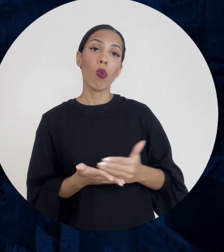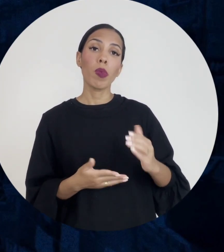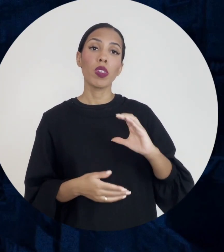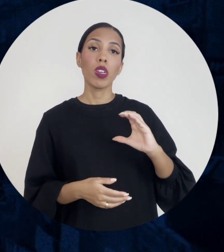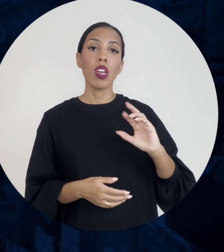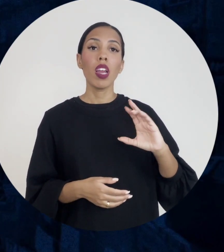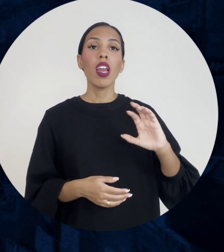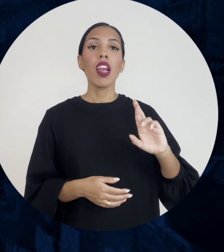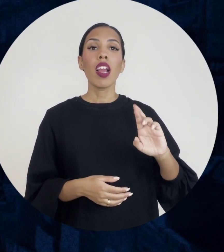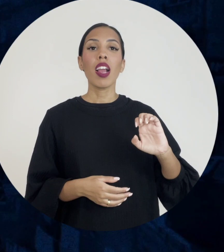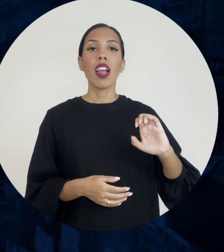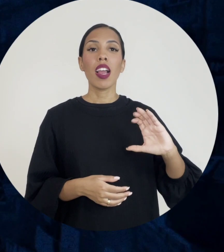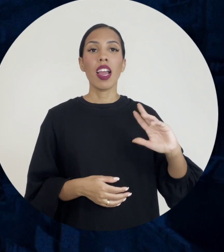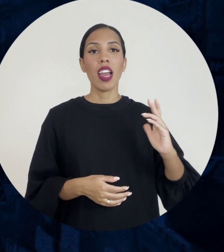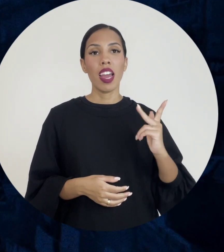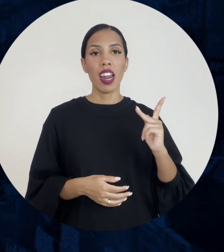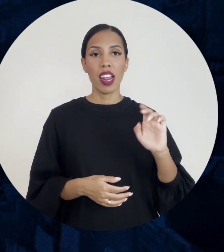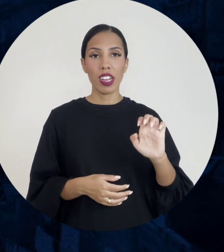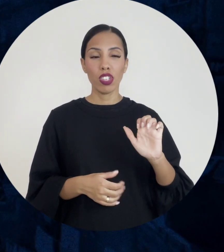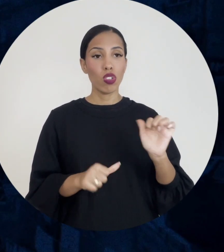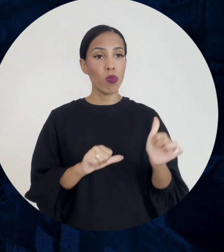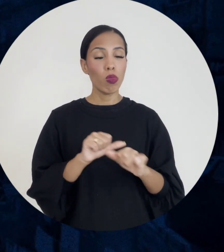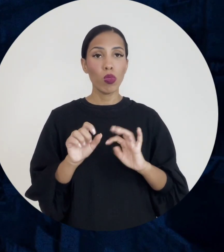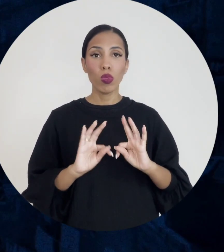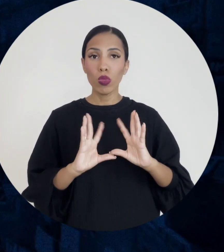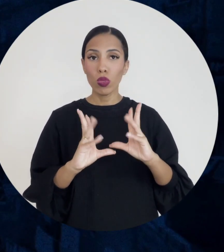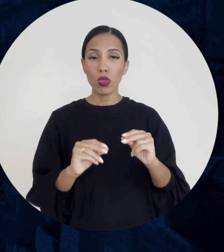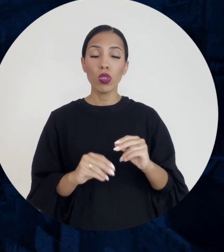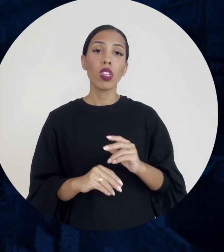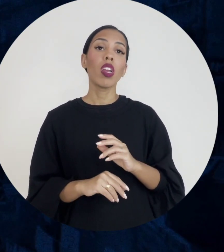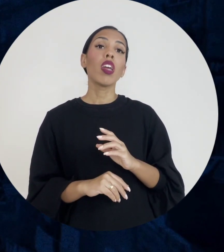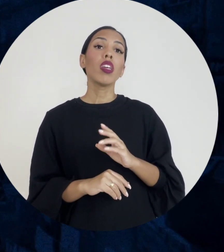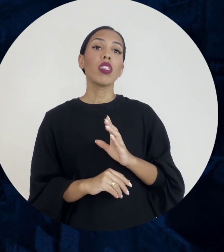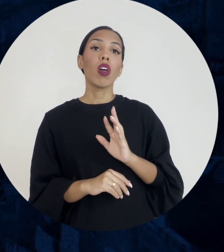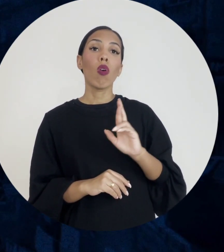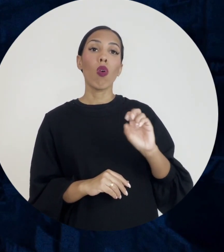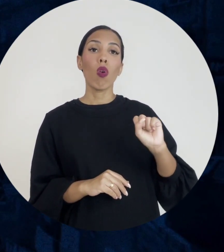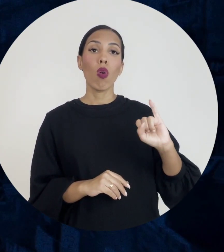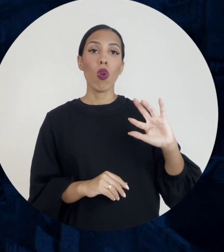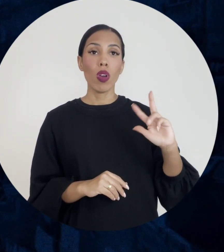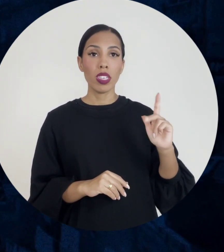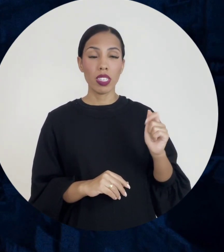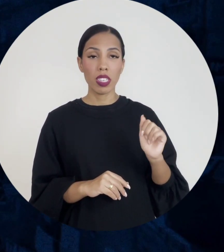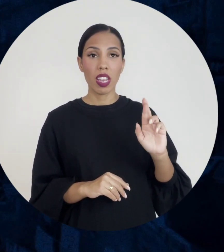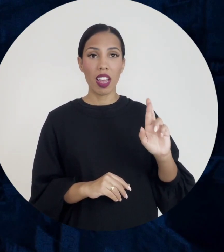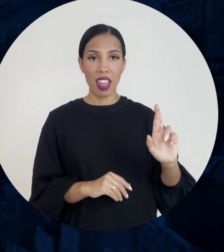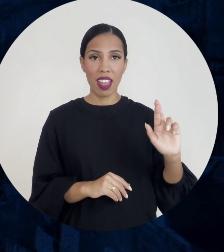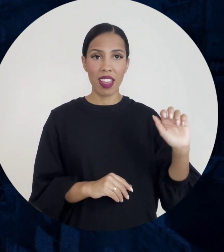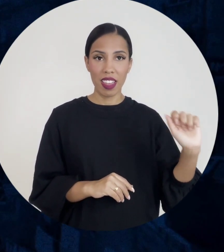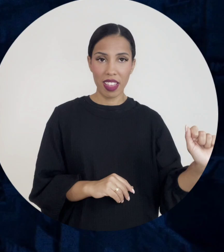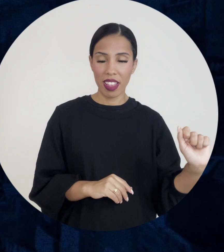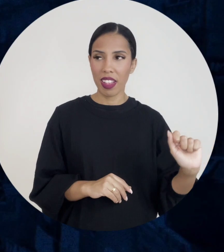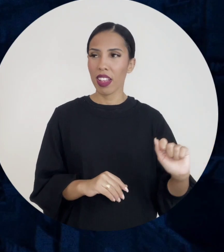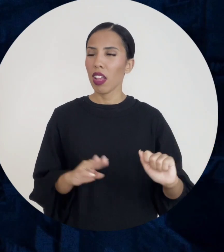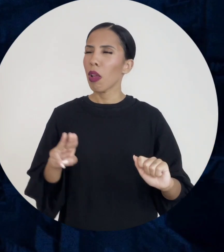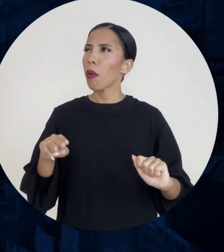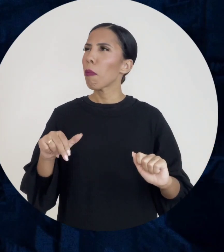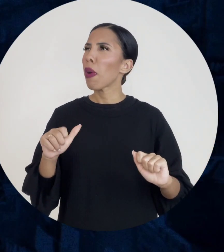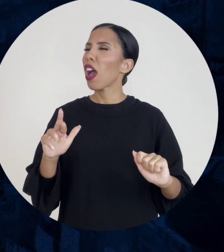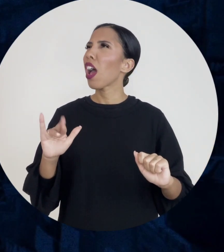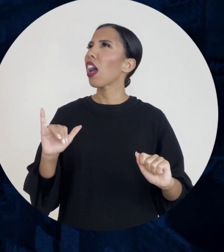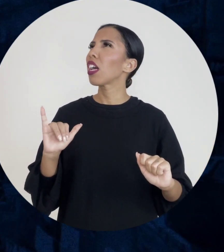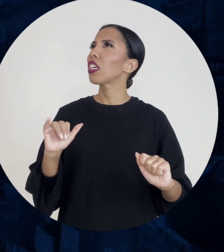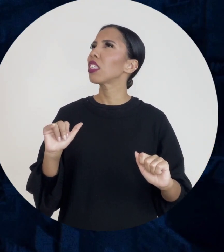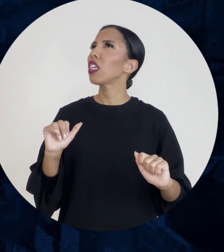se transformou creche. A Rosinha foi para a RA, Marlúcia, e não sei se